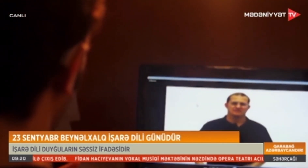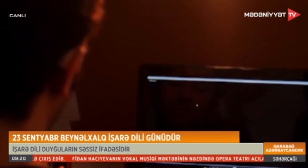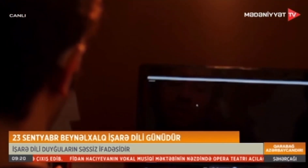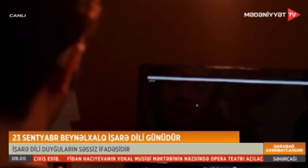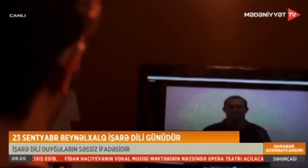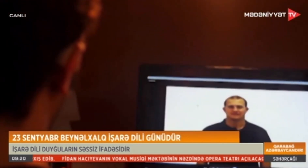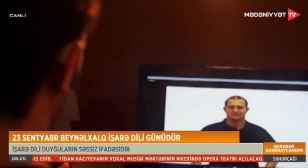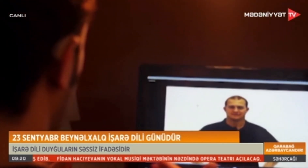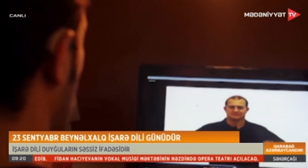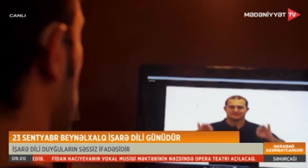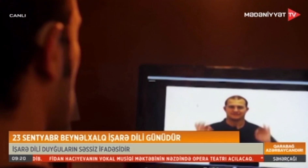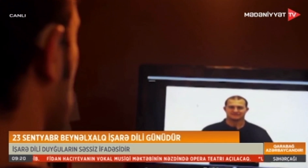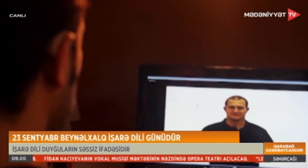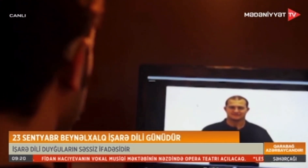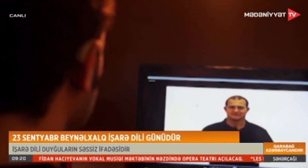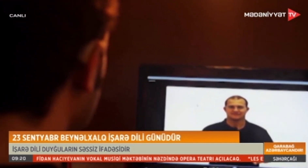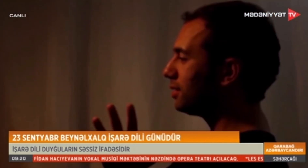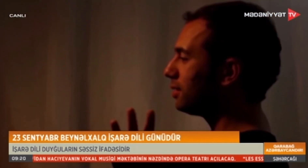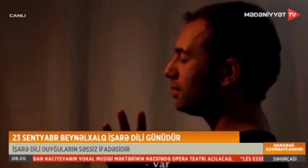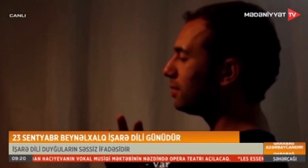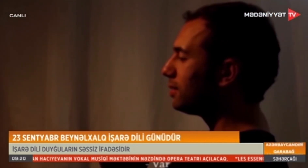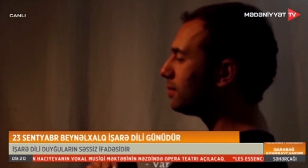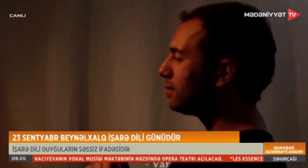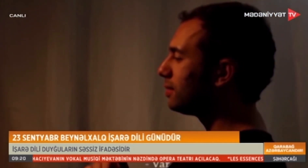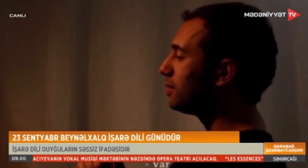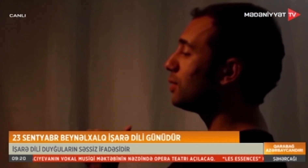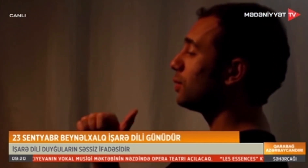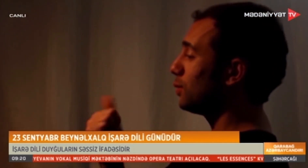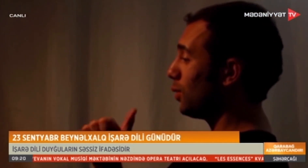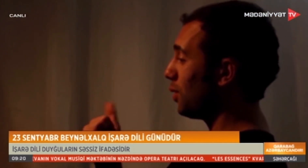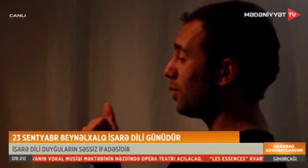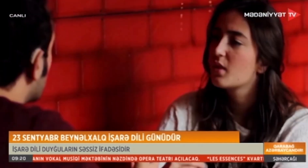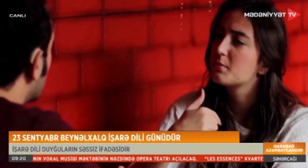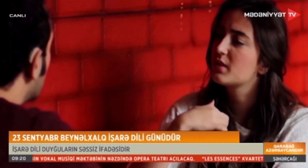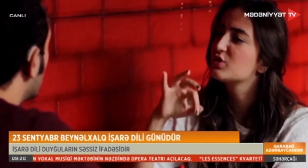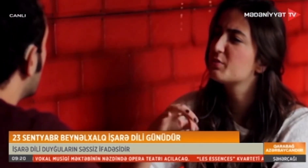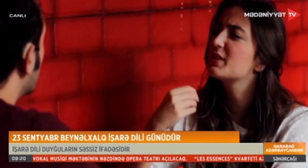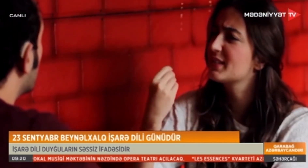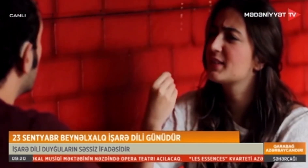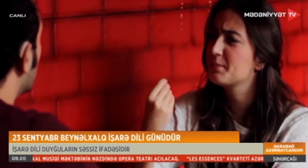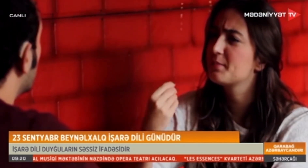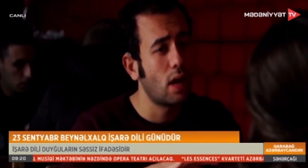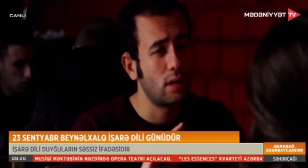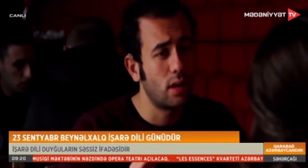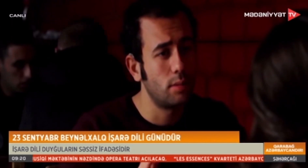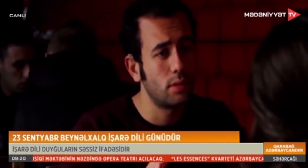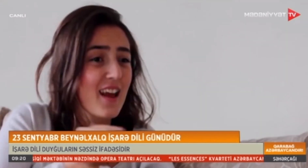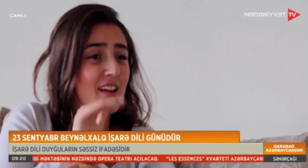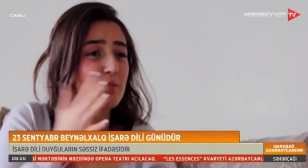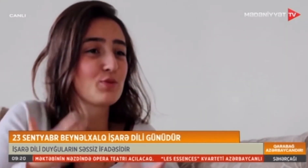çəkirlərsə, onu, belə deyim, mimikasını bilmiriksə, siz və yaxud mən, onu biz tez hərflərlə göstəririk ki, uşaq bilsin ki, söhbət nədən